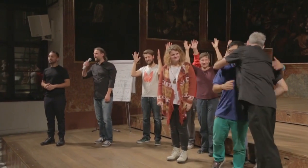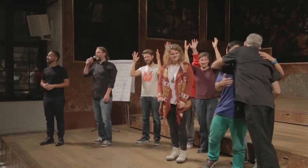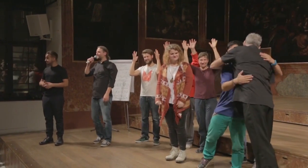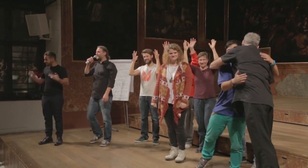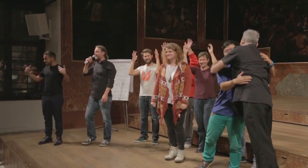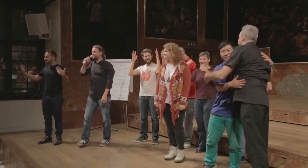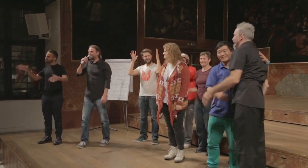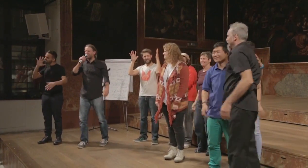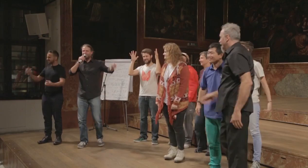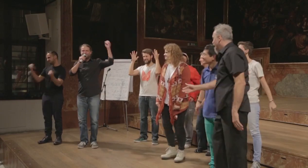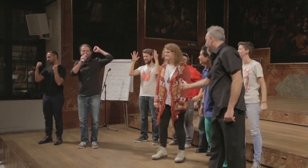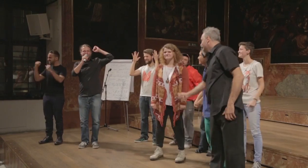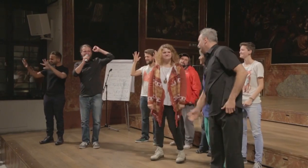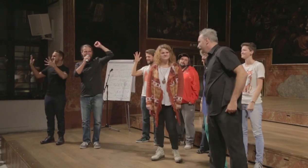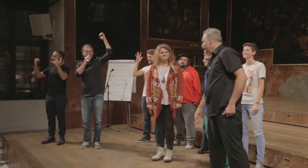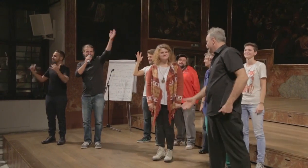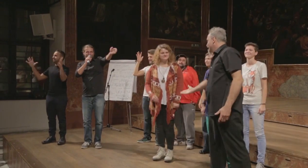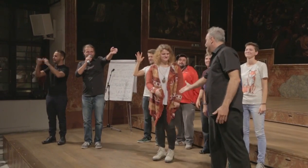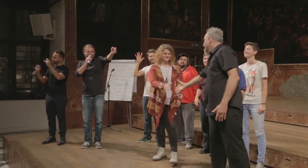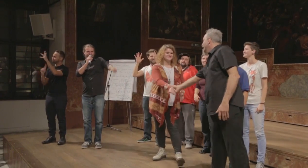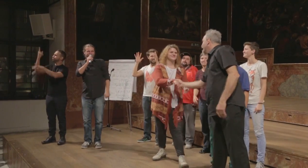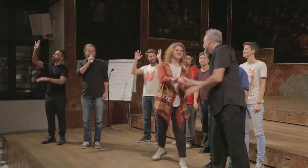Und Riesenapplaus für den Sieger des heutigen Abends, Giuseppe.